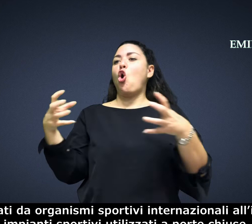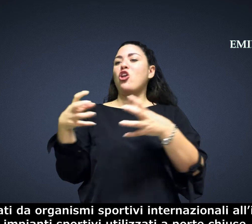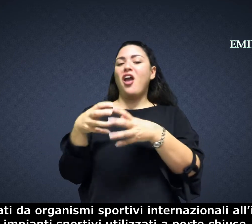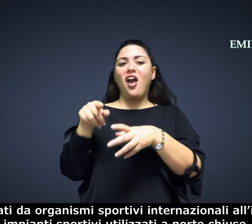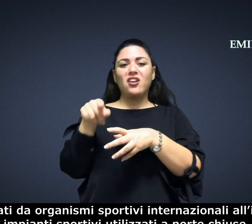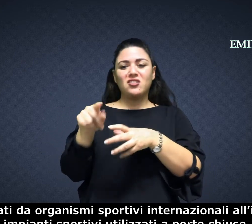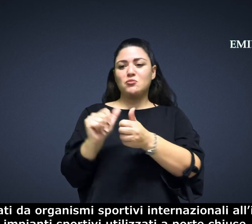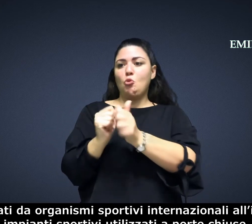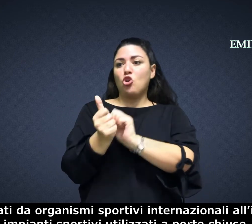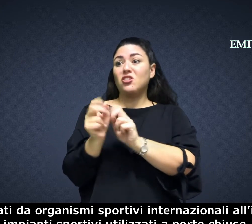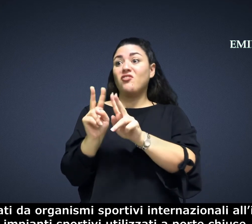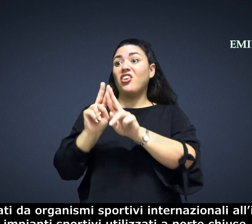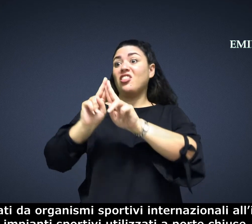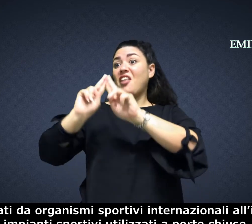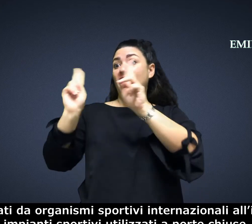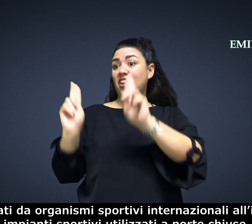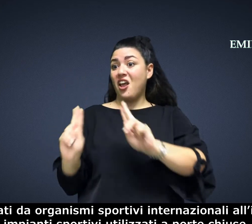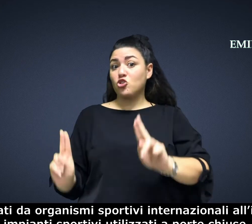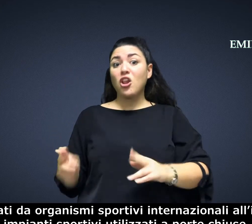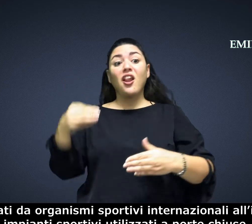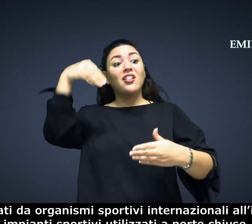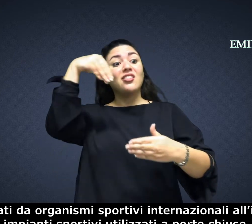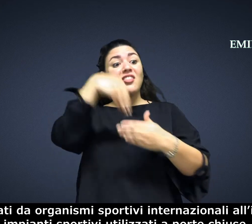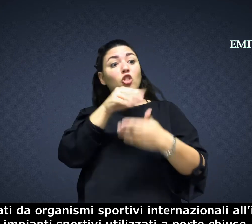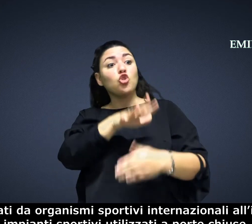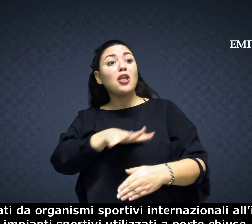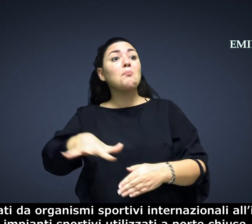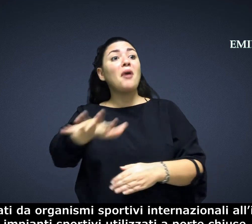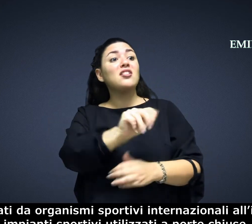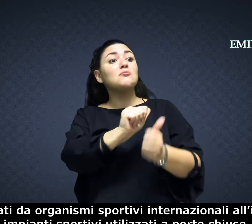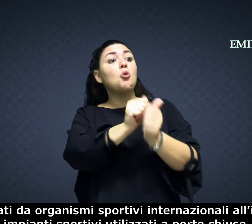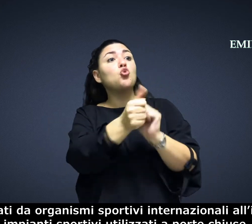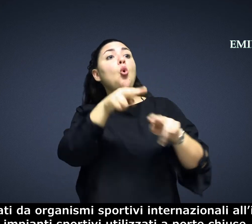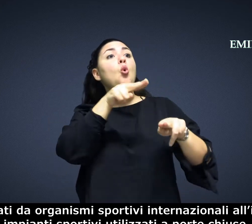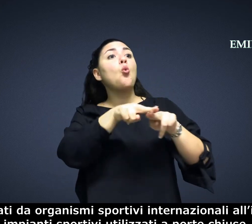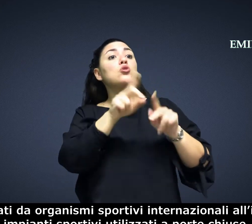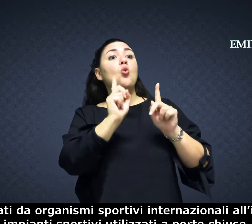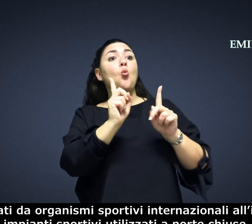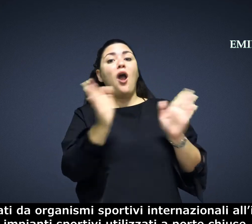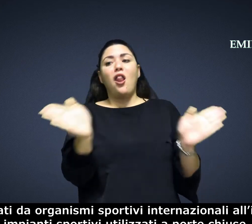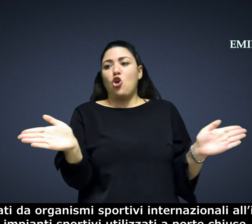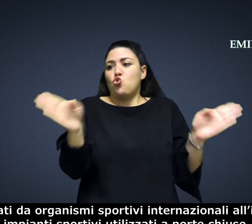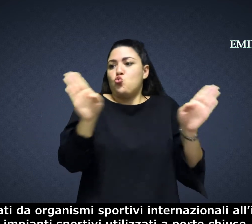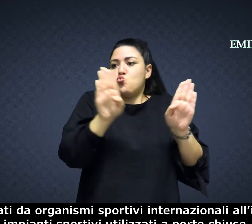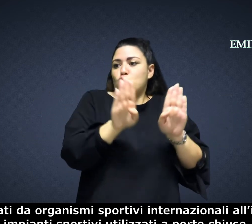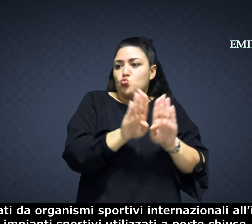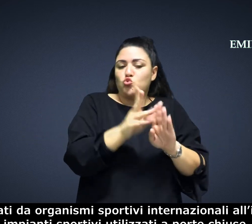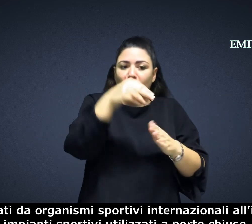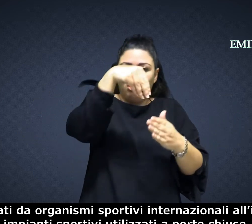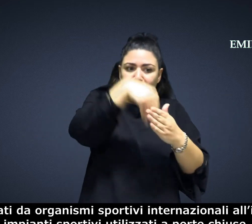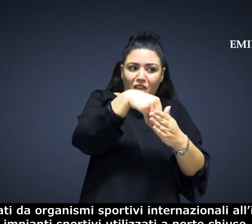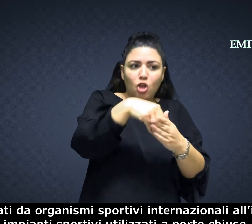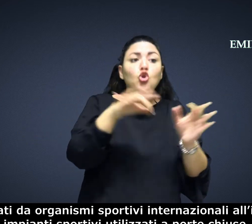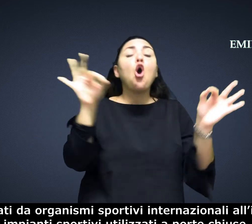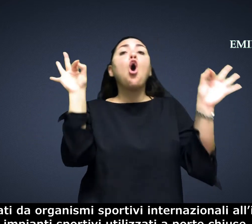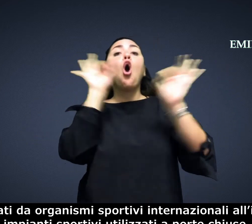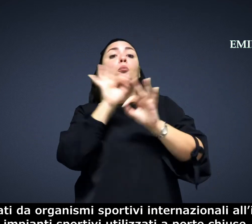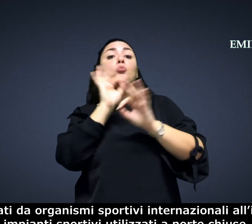a porte chiuse, ovvero all'aperto senza la presenza di pubblico nel rispetto dei protocolli emanati dalle rispettive federazioni